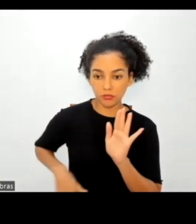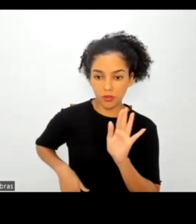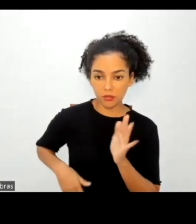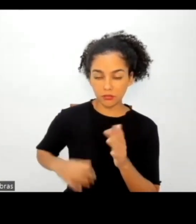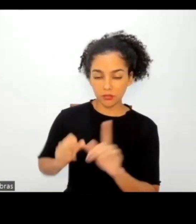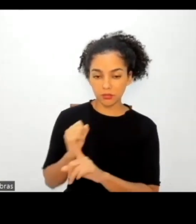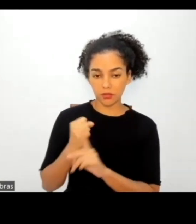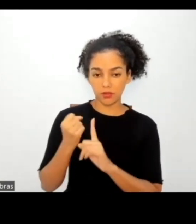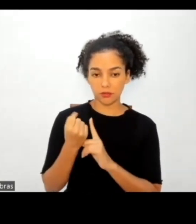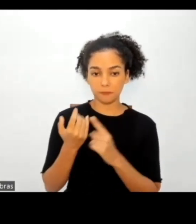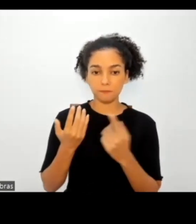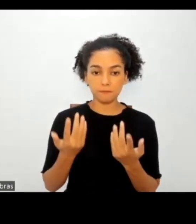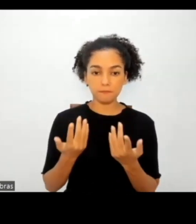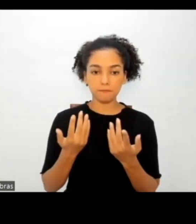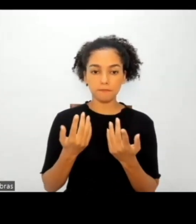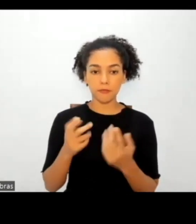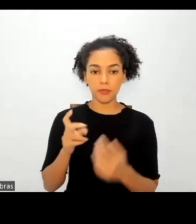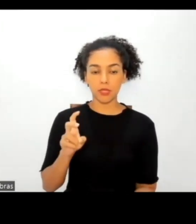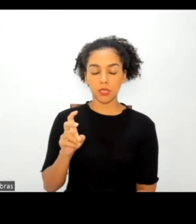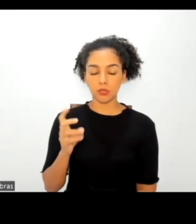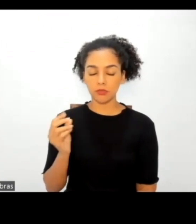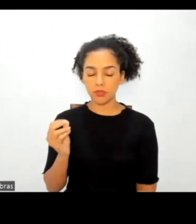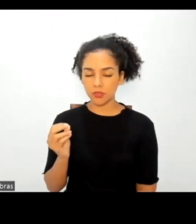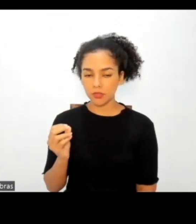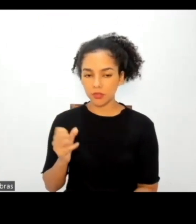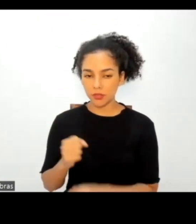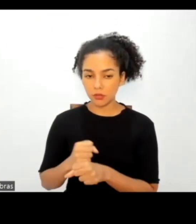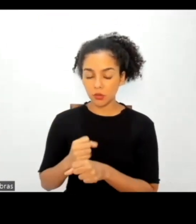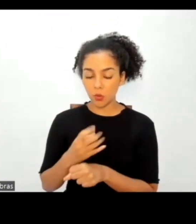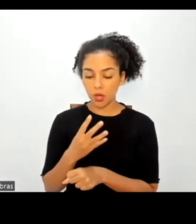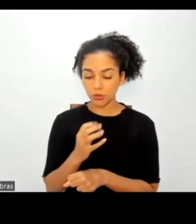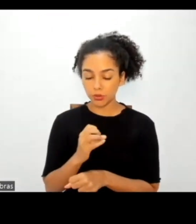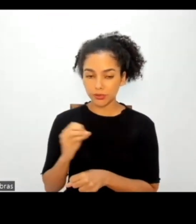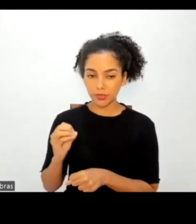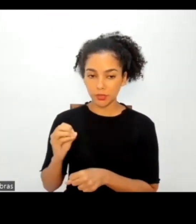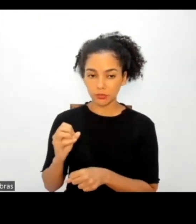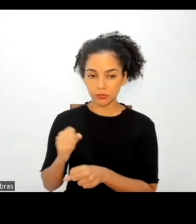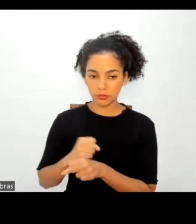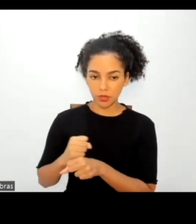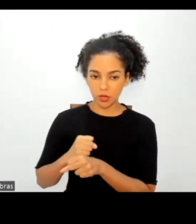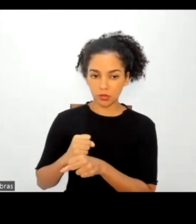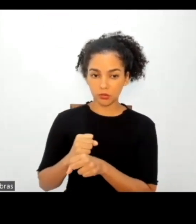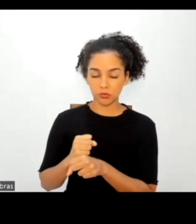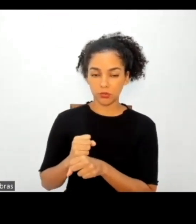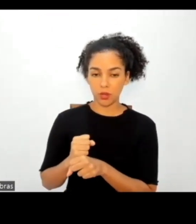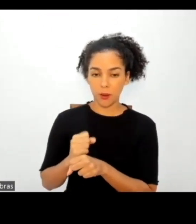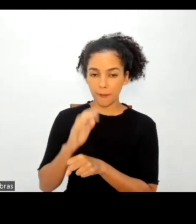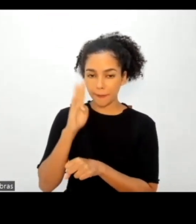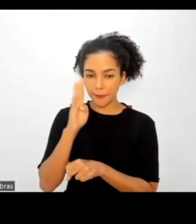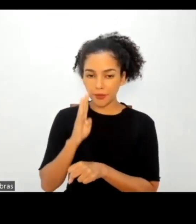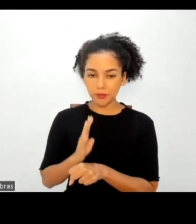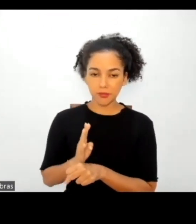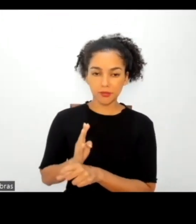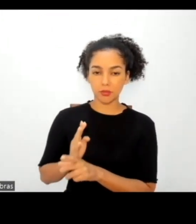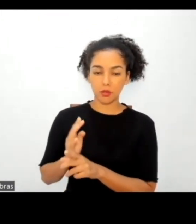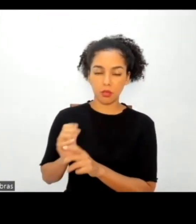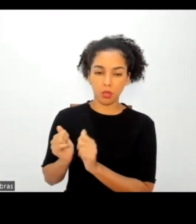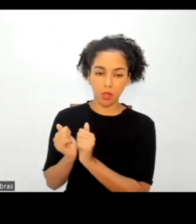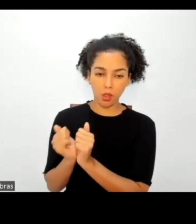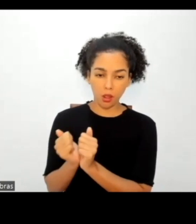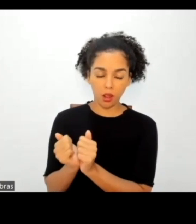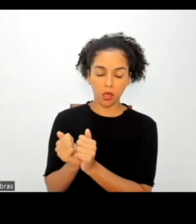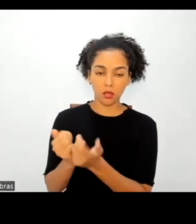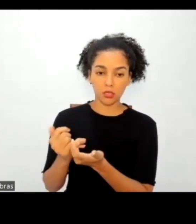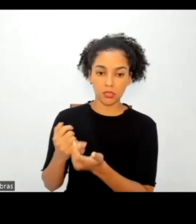de 520 anos, 400 foi sob o jugo do escravismo colonial, e nesses 130 anos, as populações negras, né, indígenas,